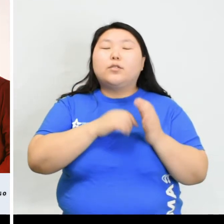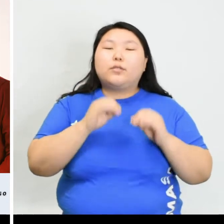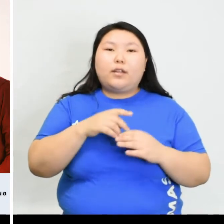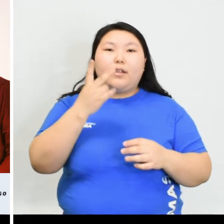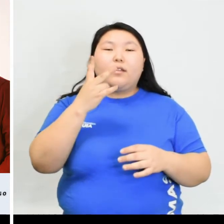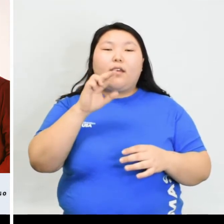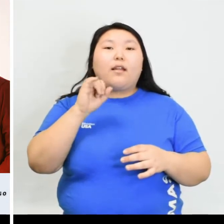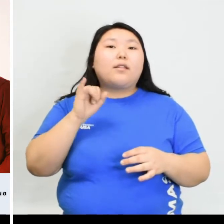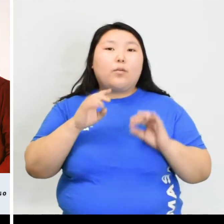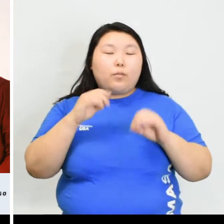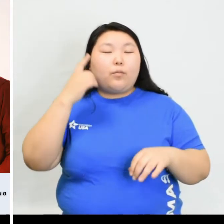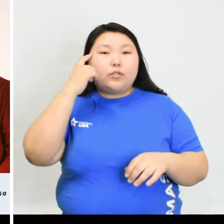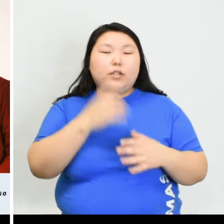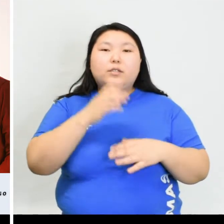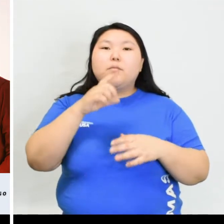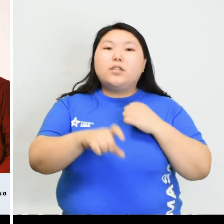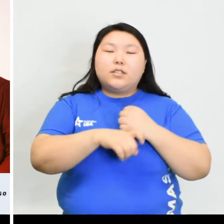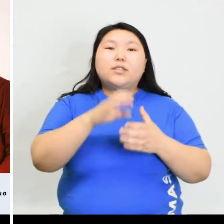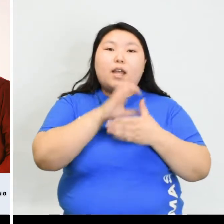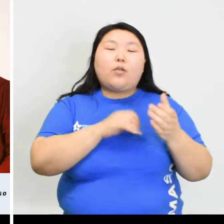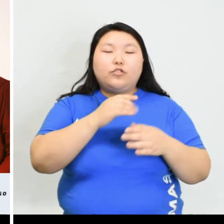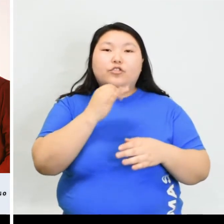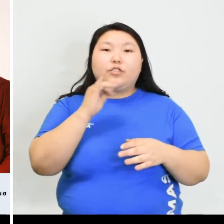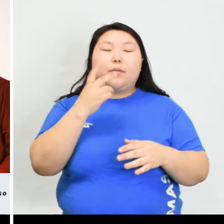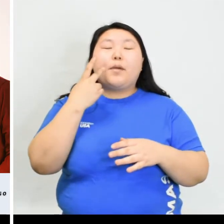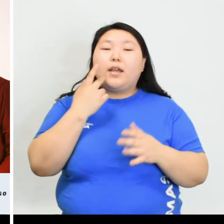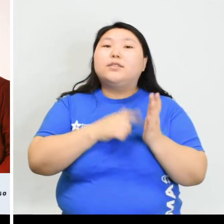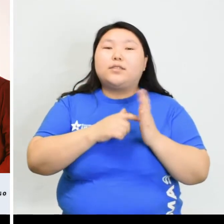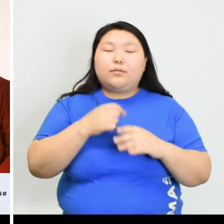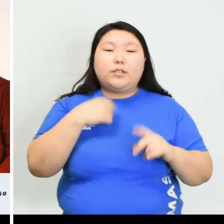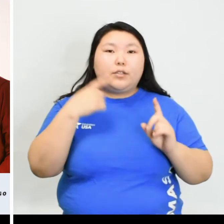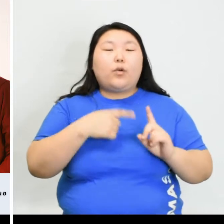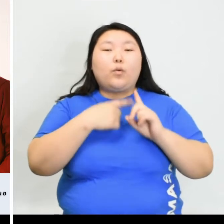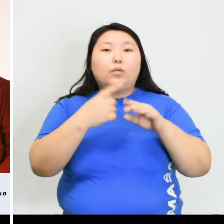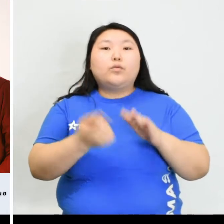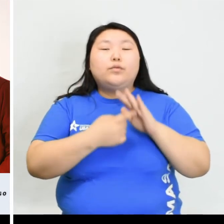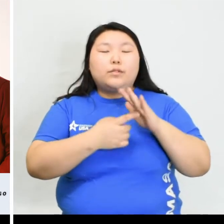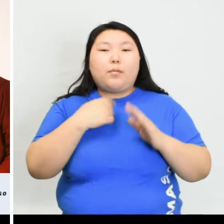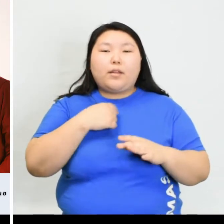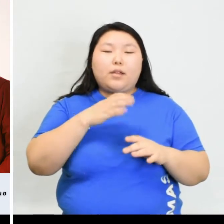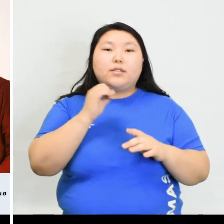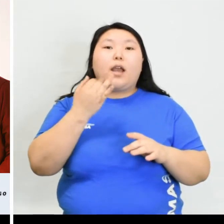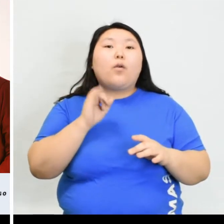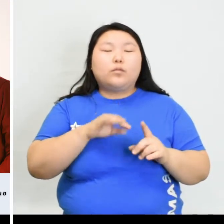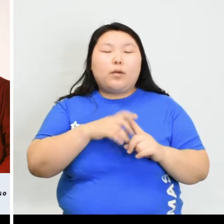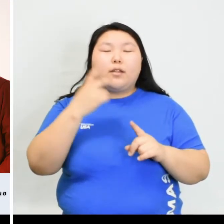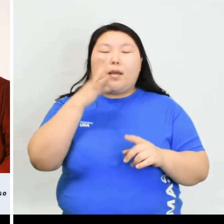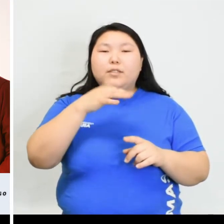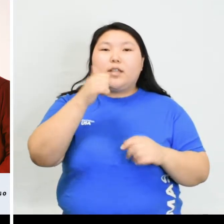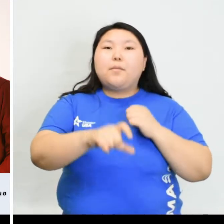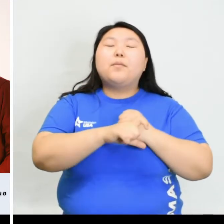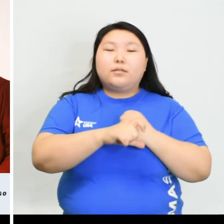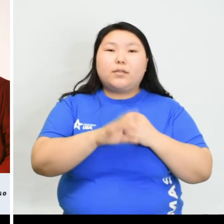Нэгтлэн бодох бол ингэ мэрэгжил санхүүгийн шинжээчд төр байнга хэрэгтэй байна. Тэгэхээр тэрэн дээр өмслээд бол finance accounting бол айгүй сайн